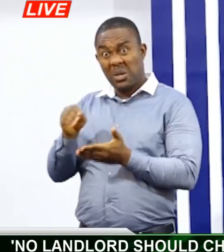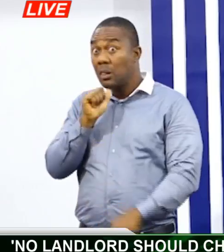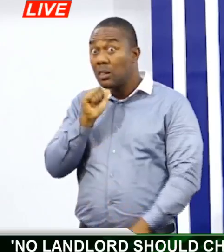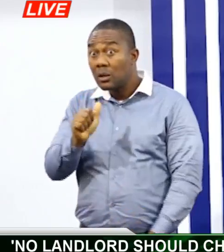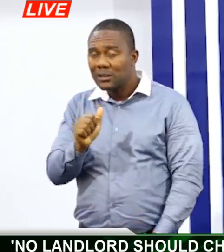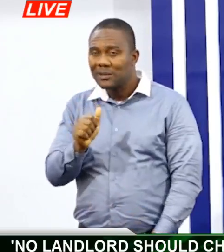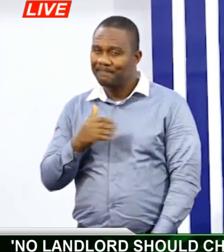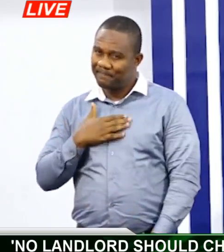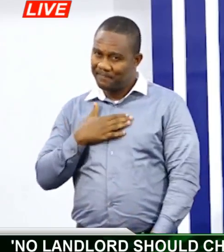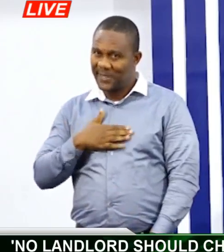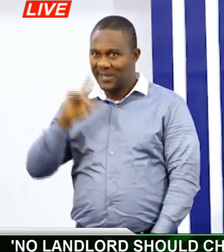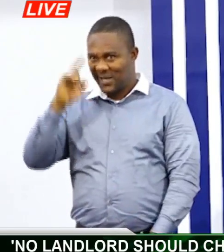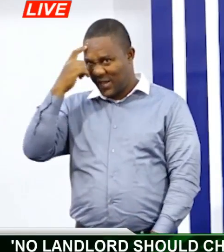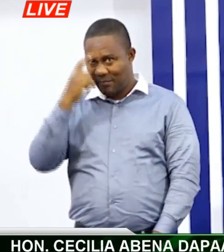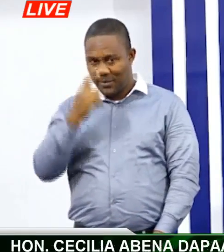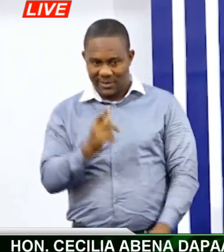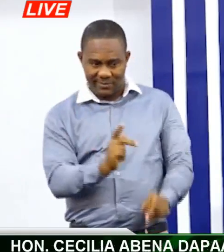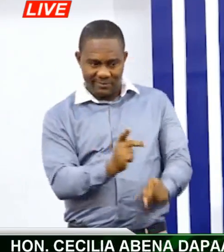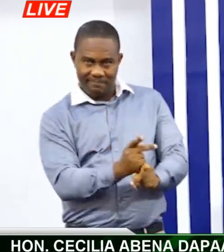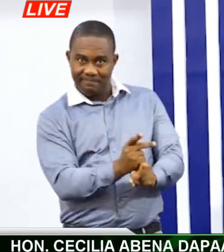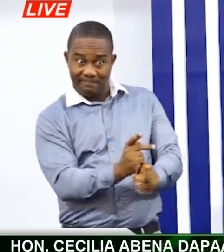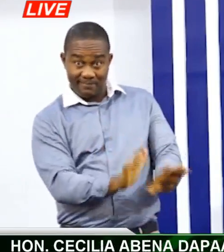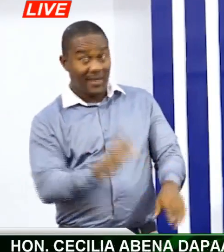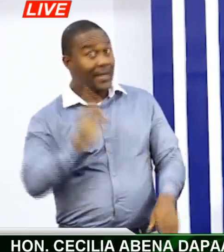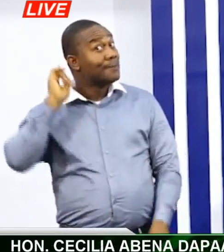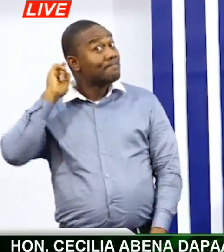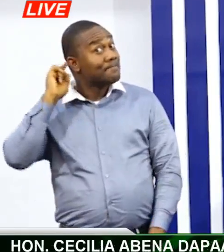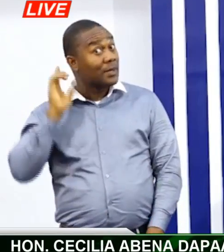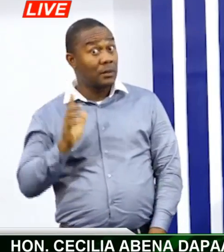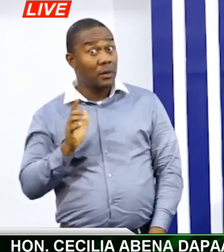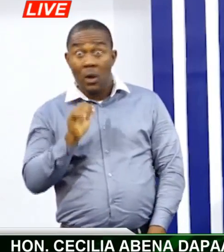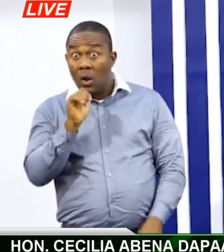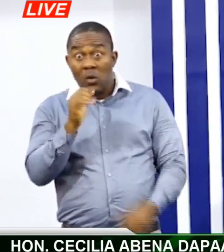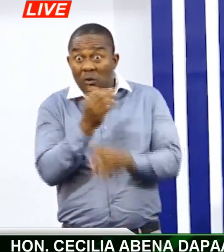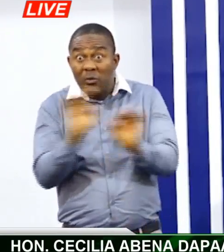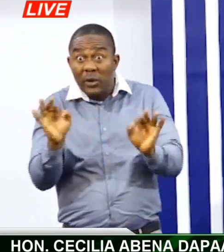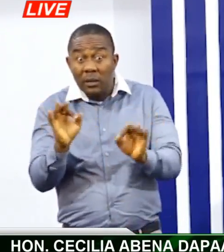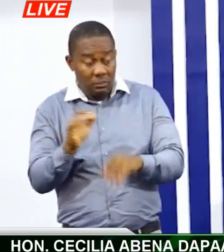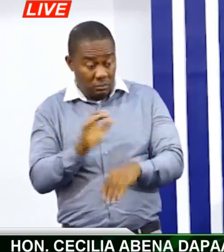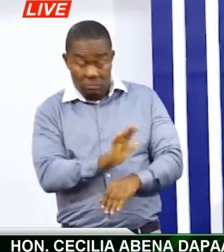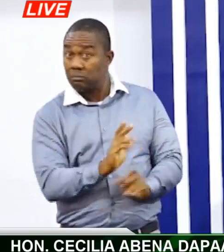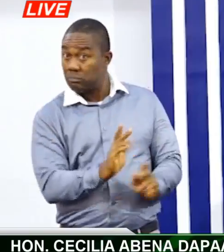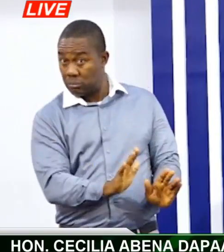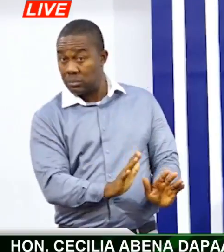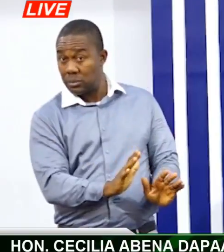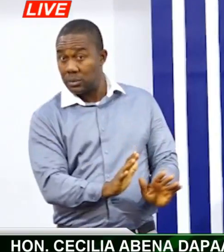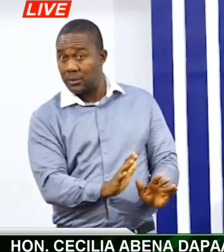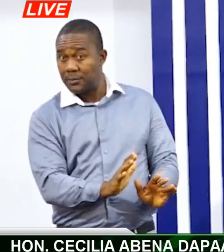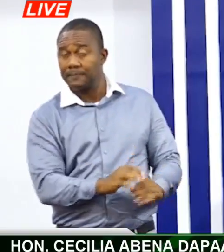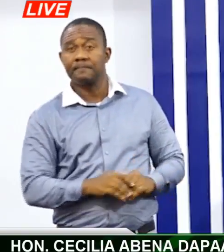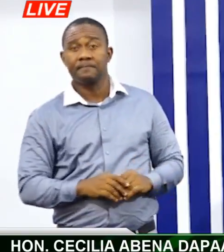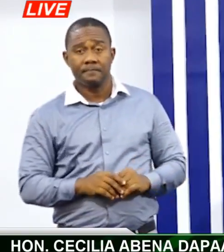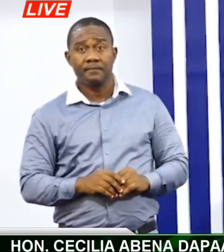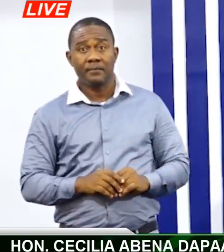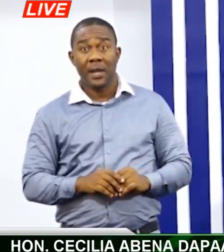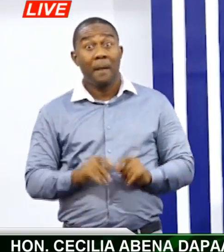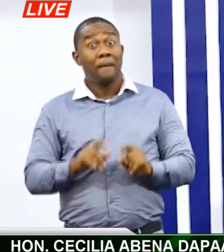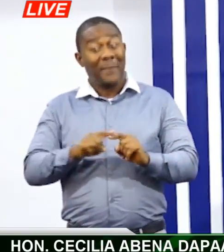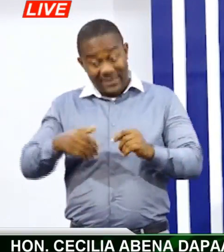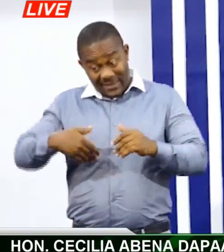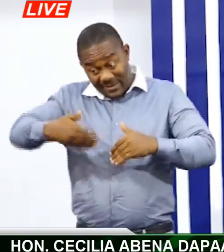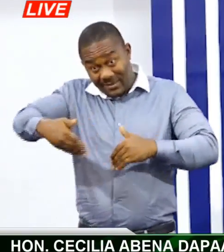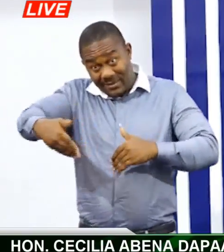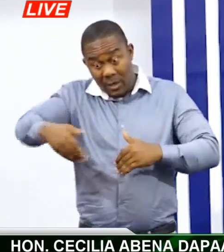no bosumi aye wo mu ene de eba no ene de ebeba no April May